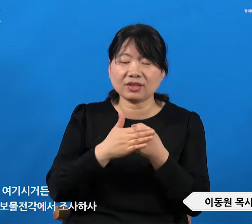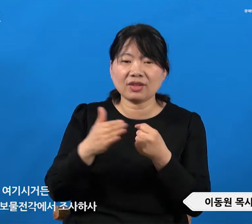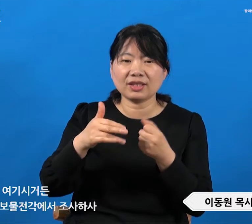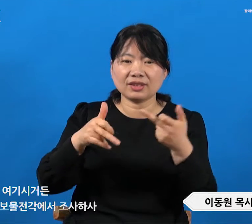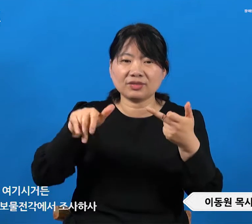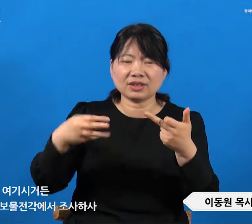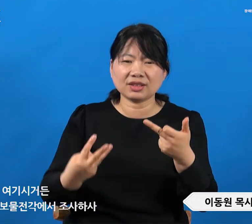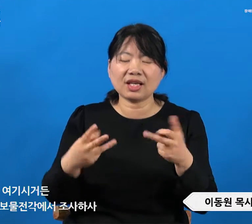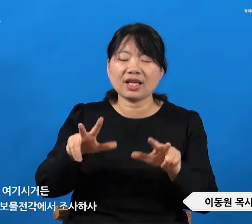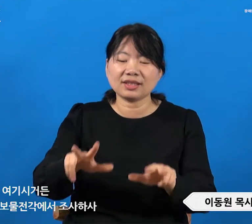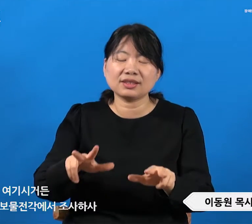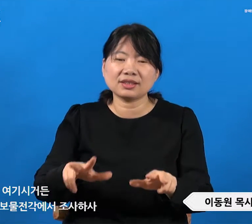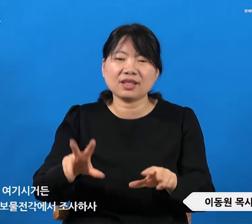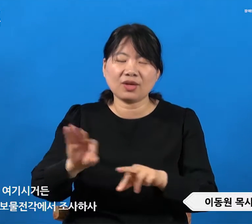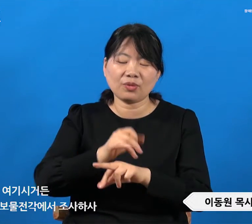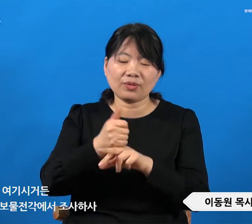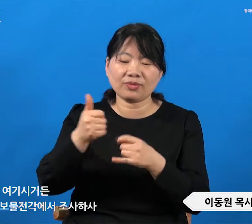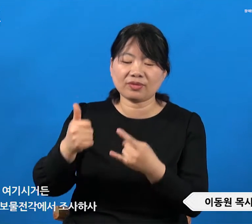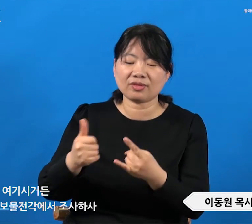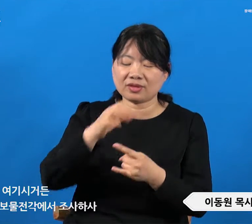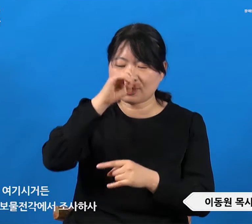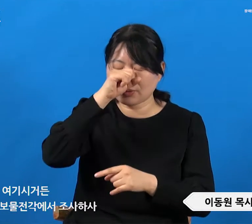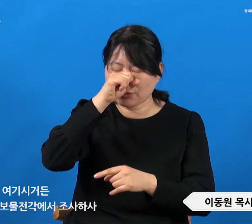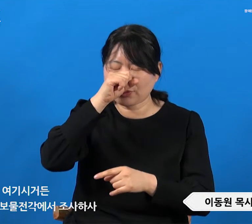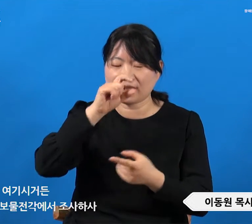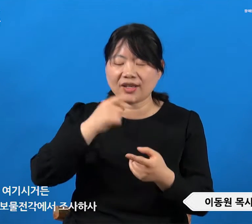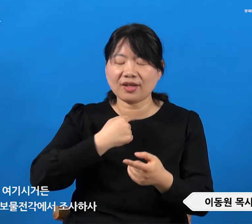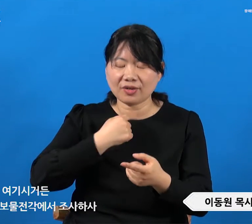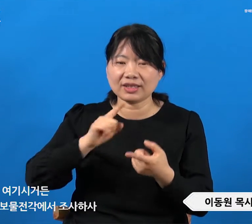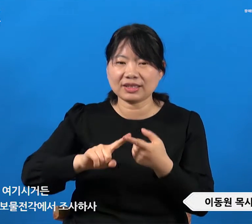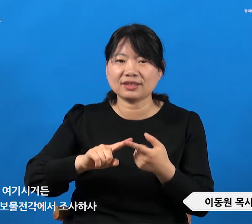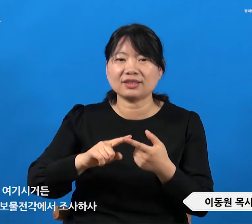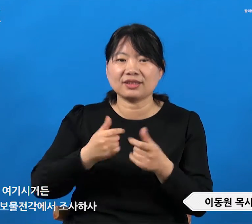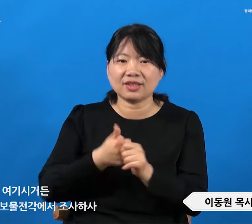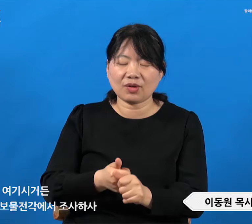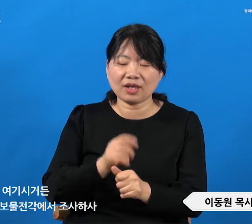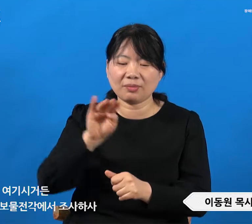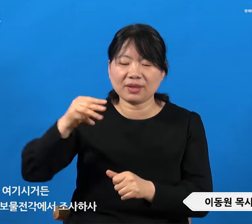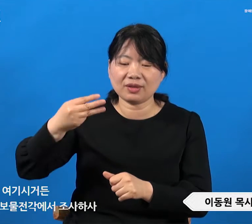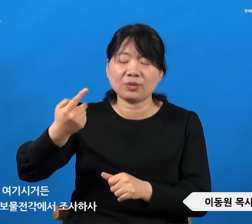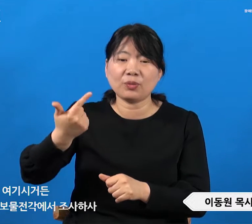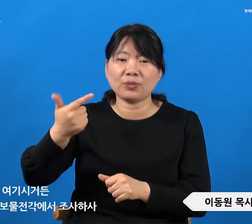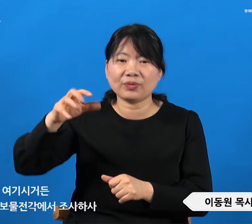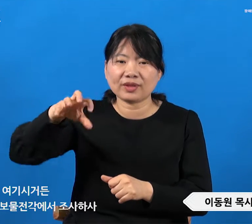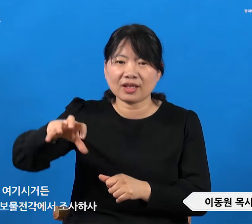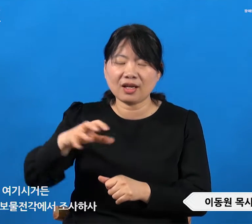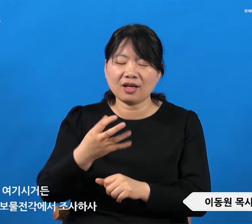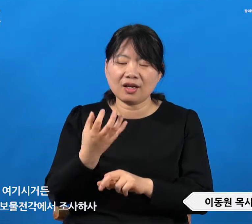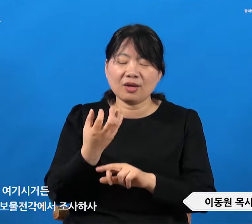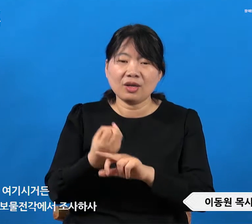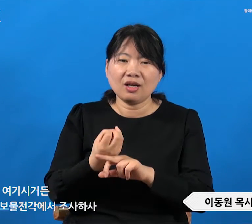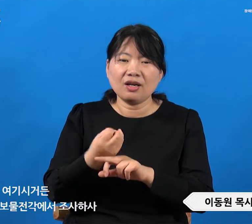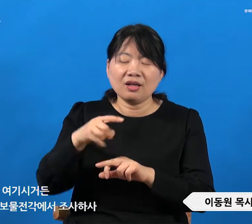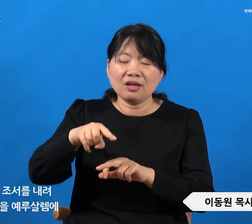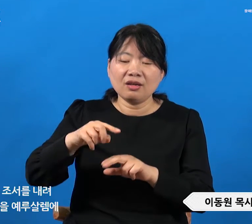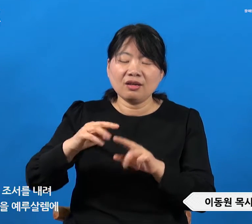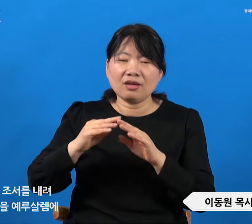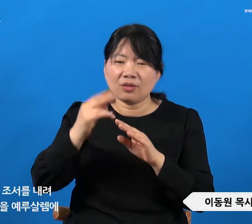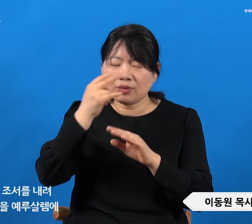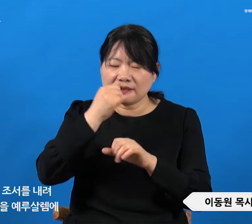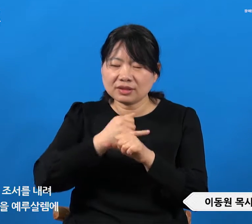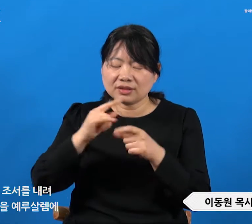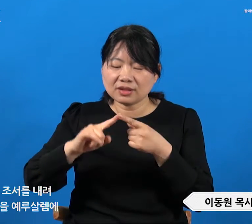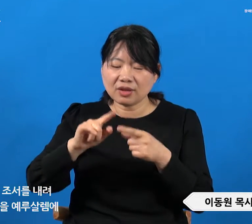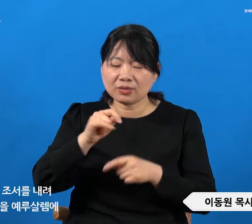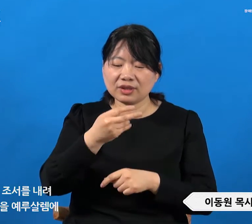하였사오니 17절. 이제 왕께서 좋게 여기시거든 바벨론에서 왕의 보물 전각에서 조사하사